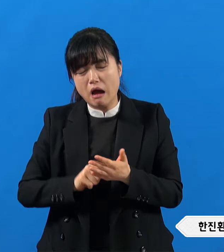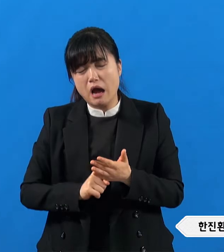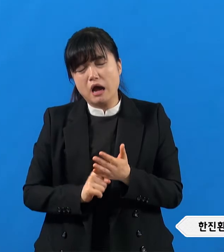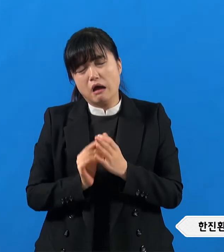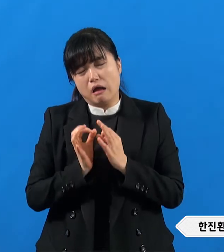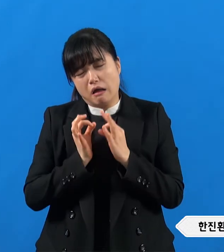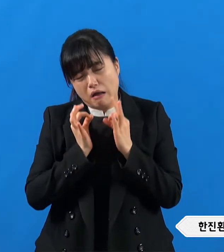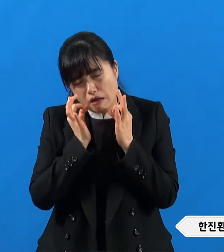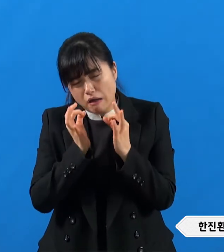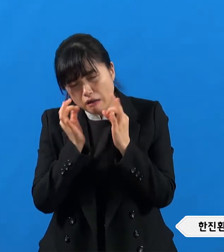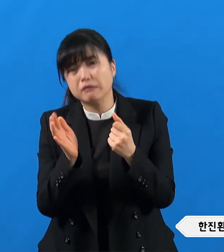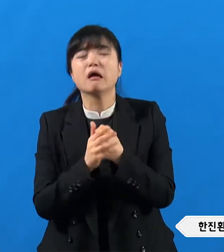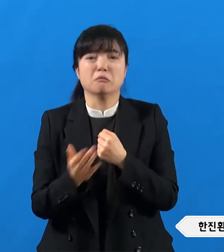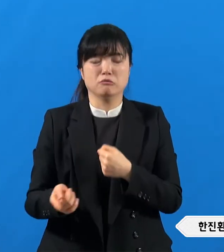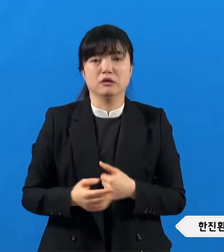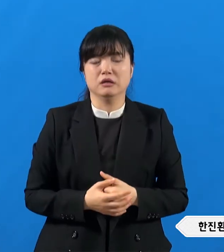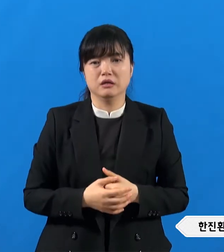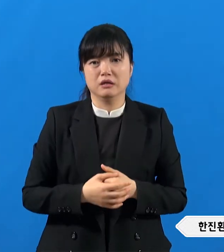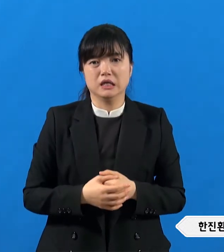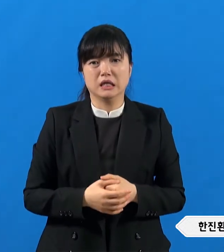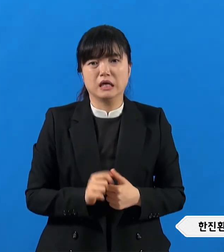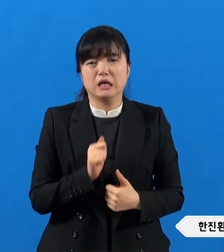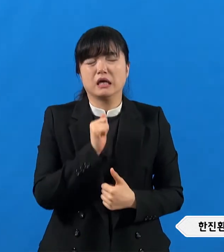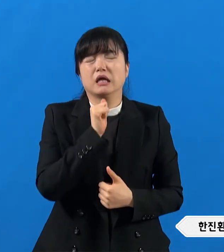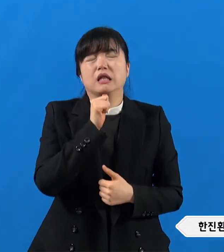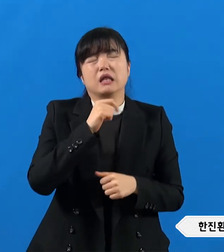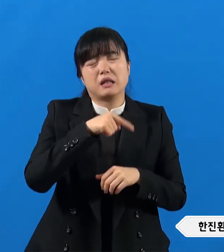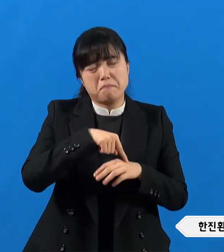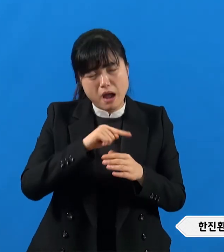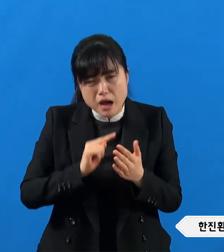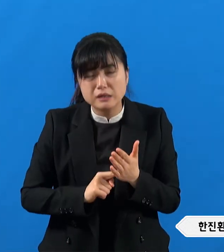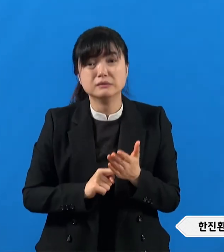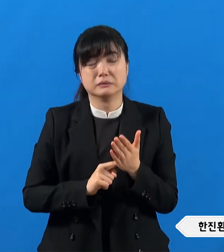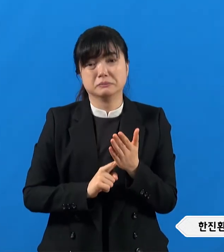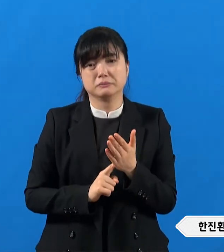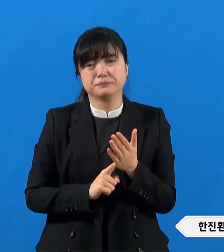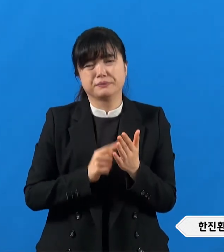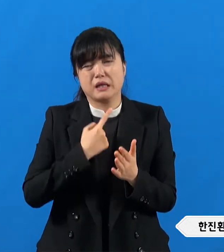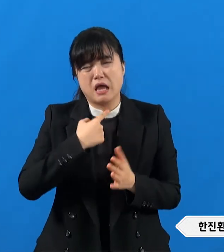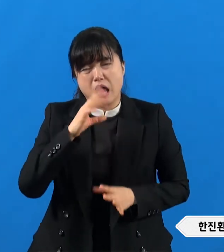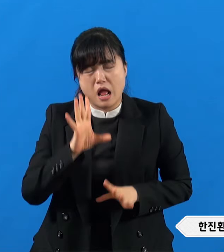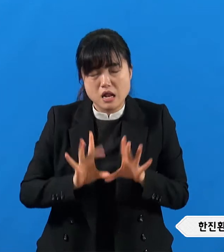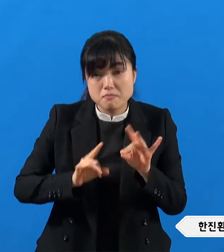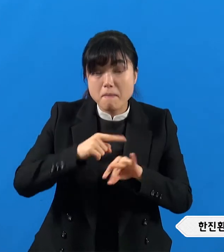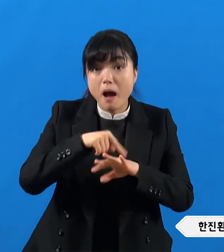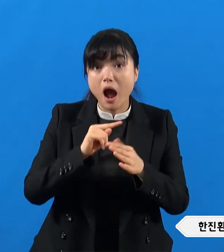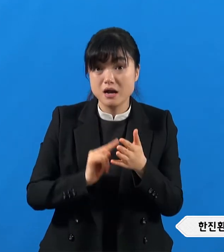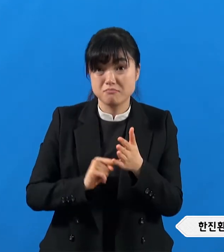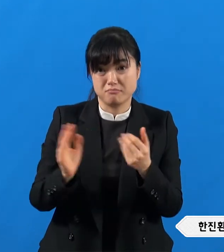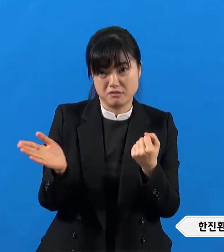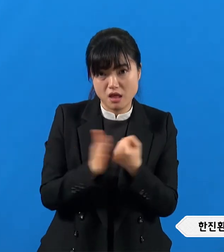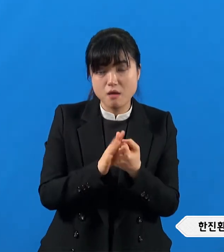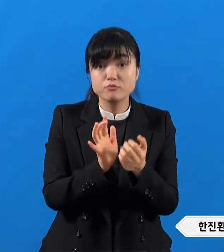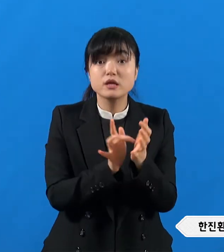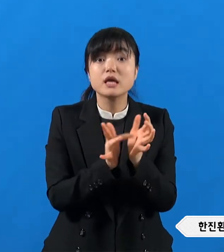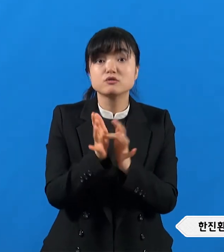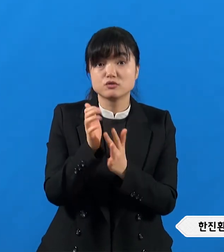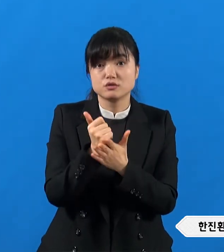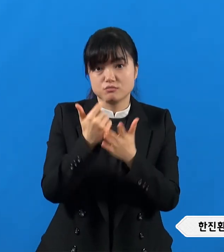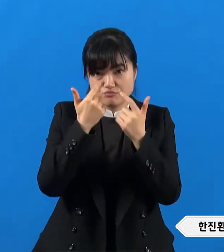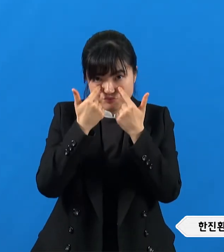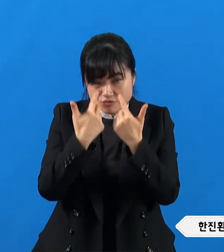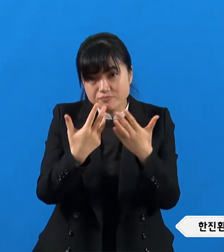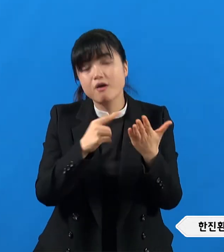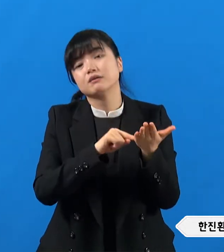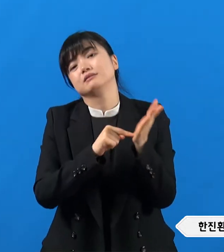절박했기 때문입니다. 가난한 심령, 갈급한 심령에는 예수님은 너무나도